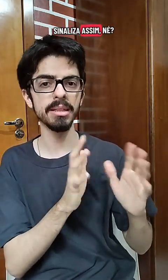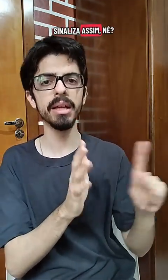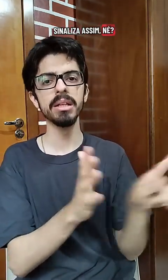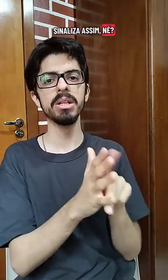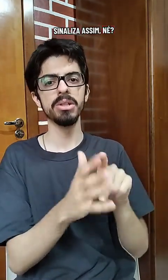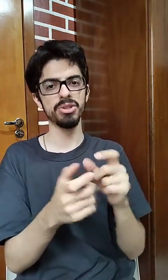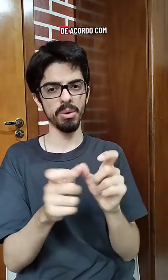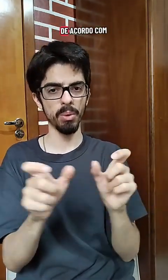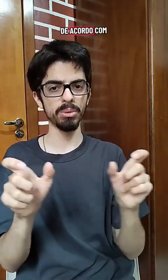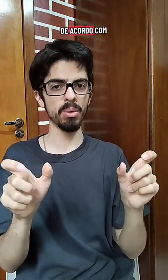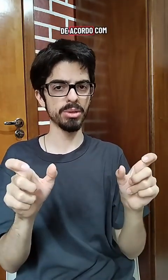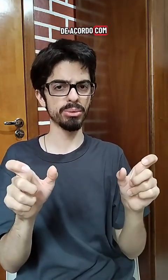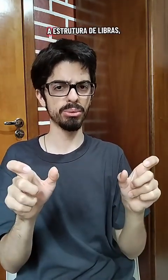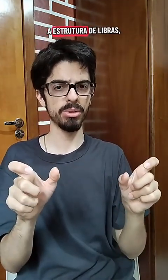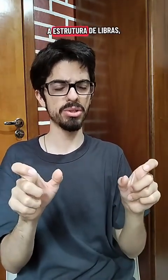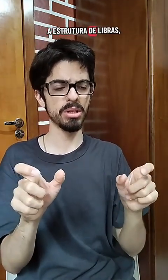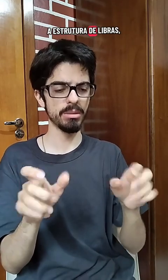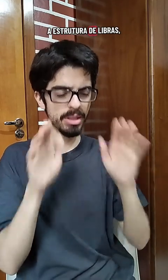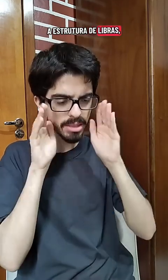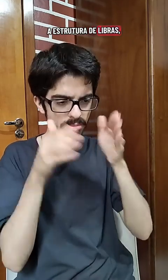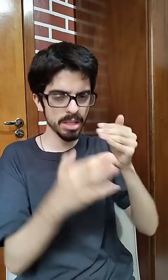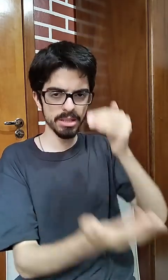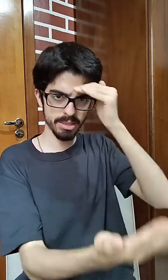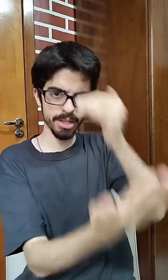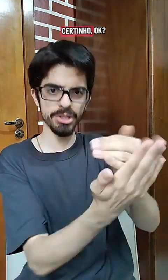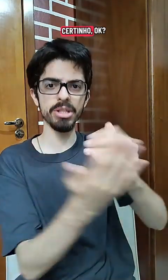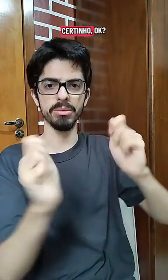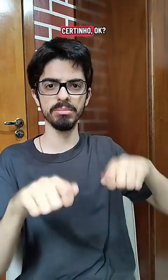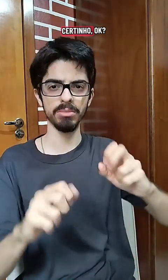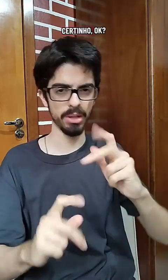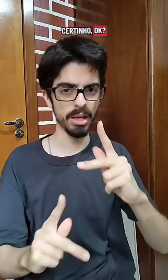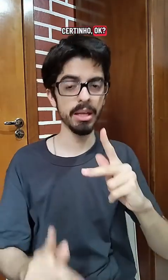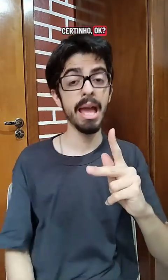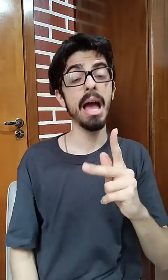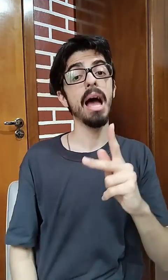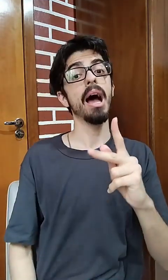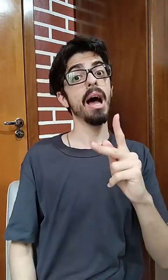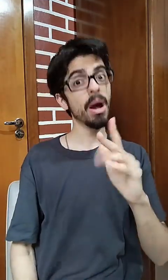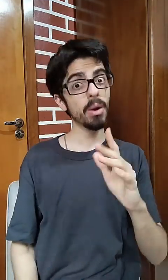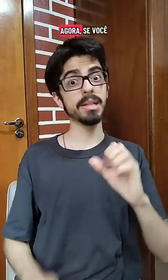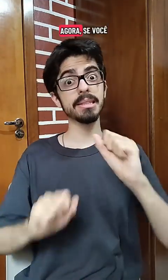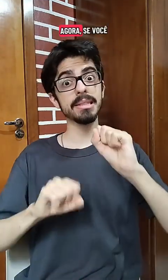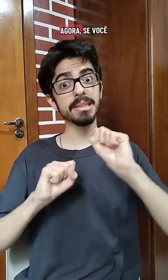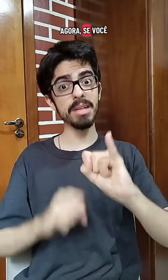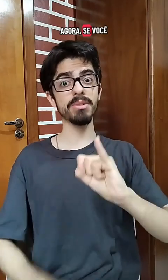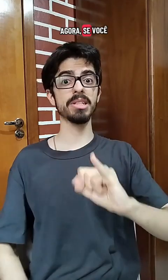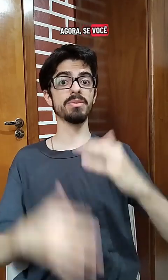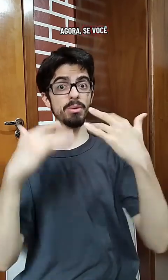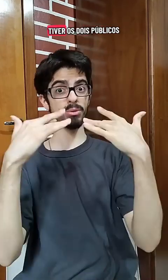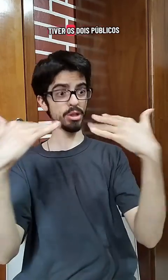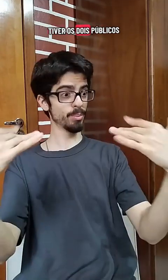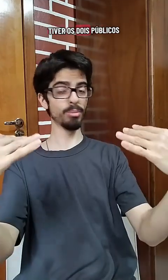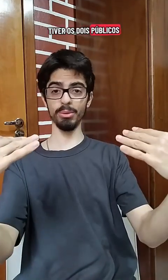né? De acordo com a estrutura de Libras certinho, ok? Agora, se você tiver os dois